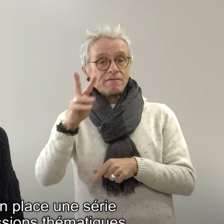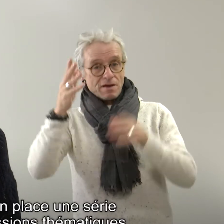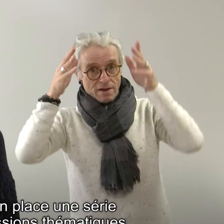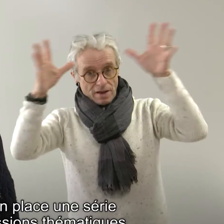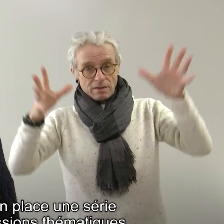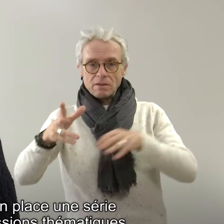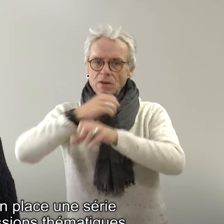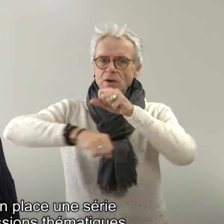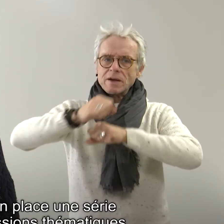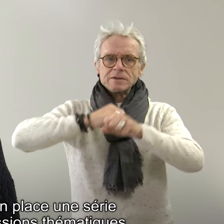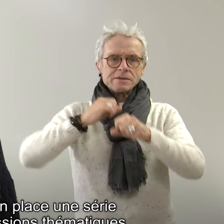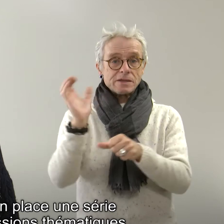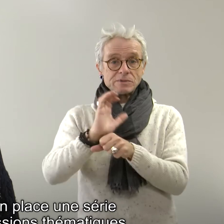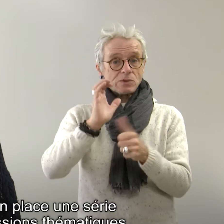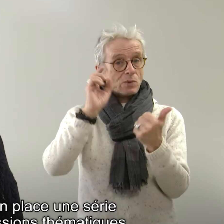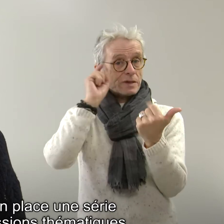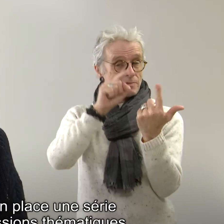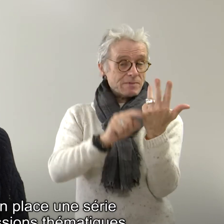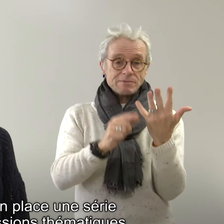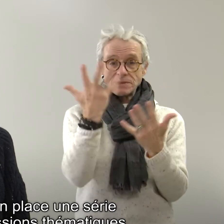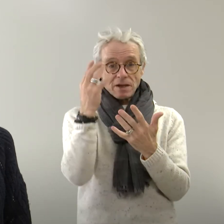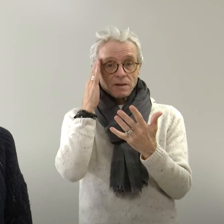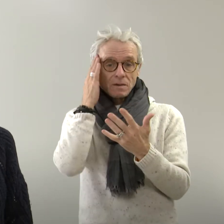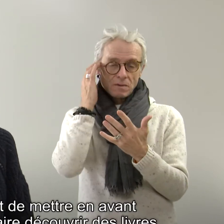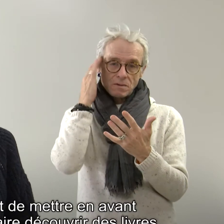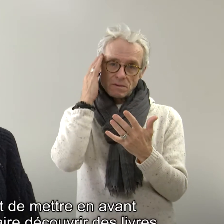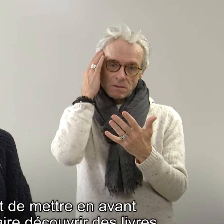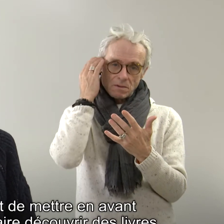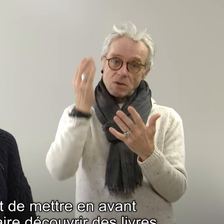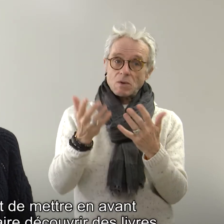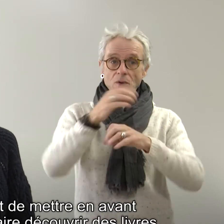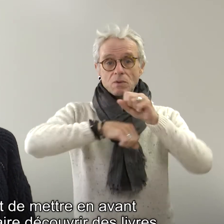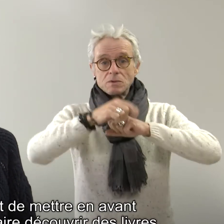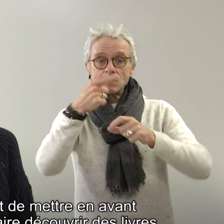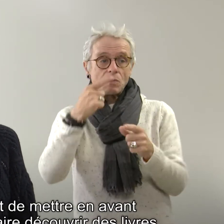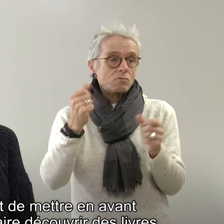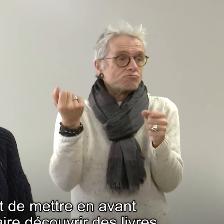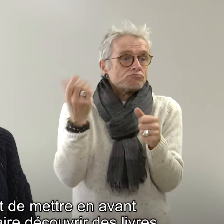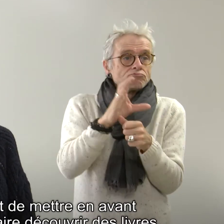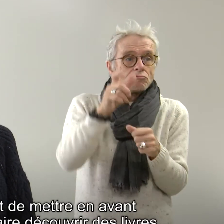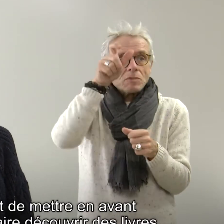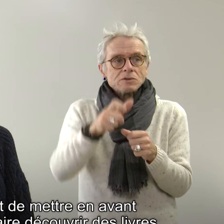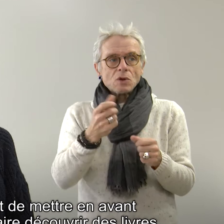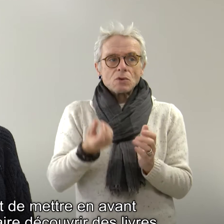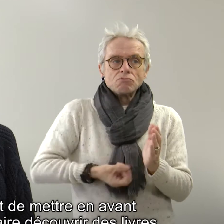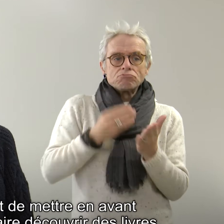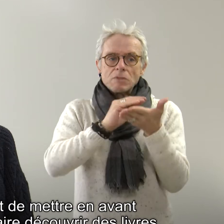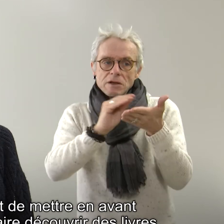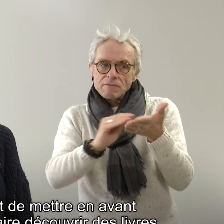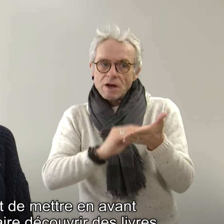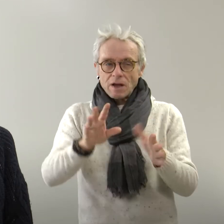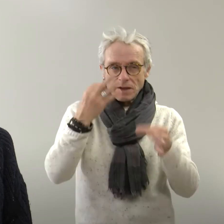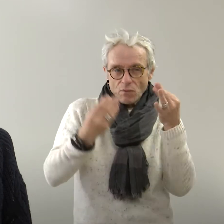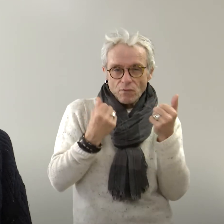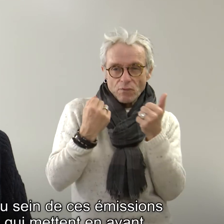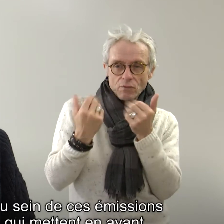a mis en place une série de cinq émissions thématiques qui permettent de mettre en avant des auteurs de faire découvrir des livres